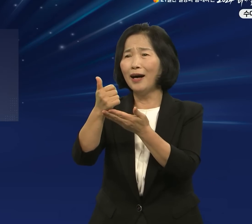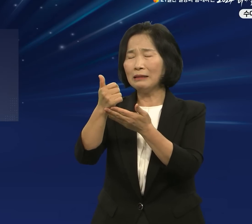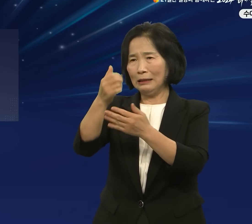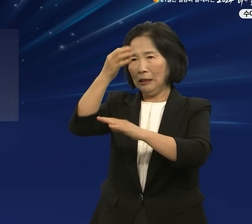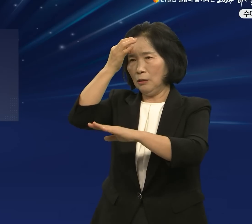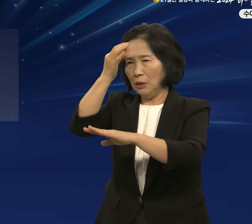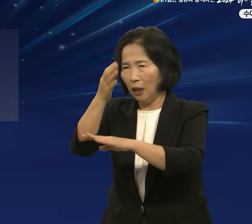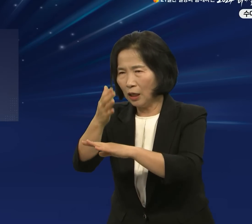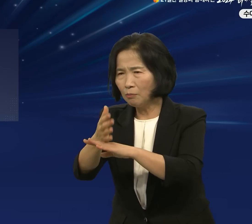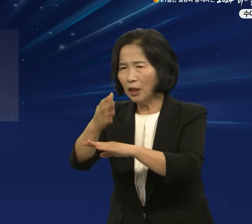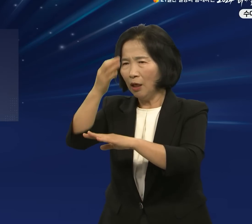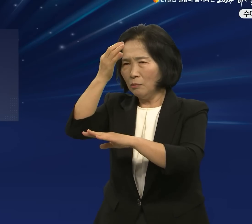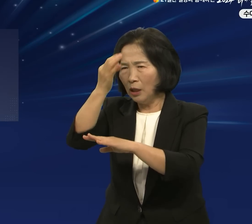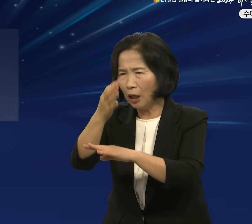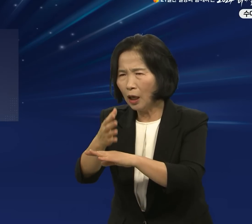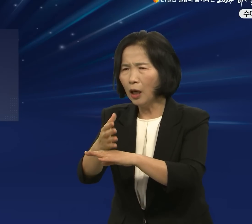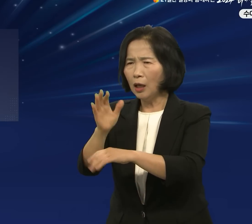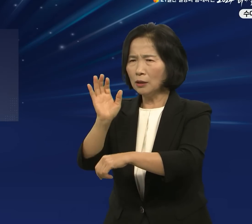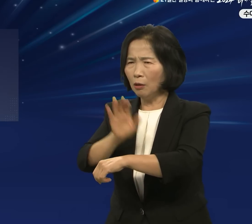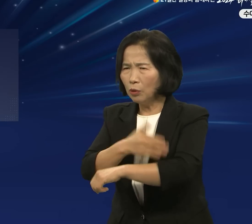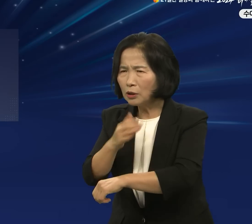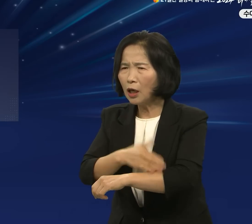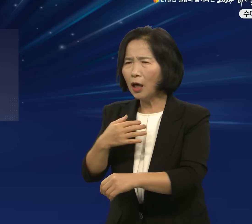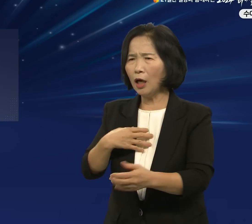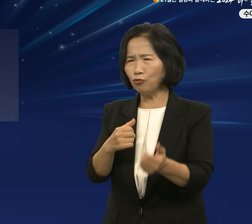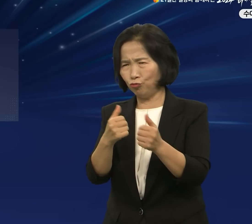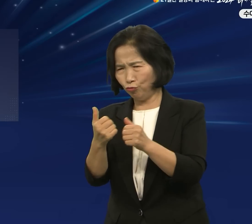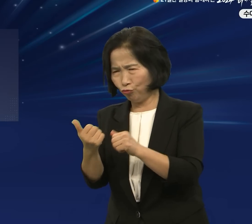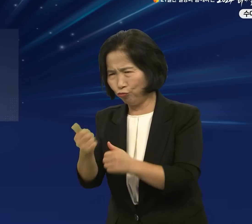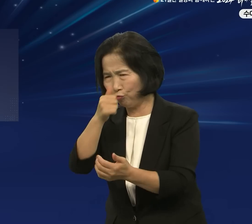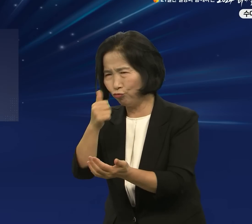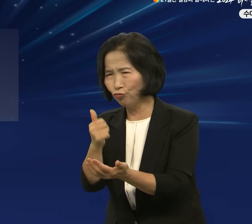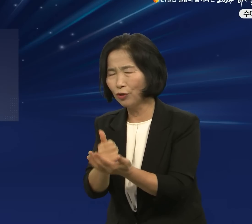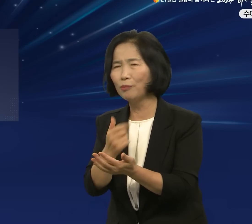죄송하다고, 다시는 그러지 않겠다고, 죽을 죄를 지었다고.